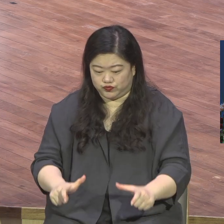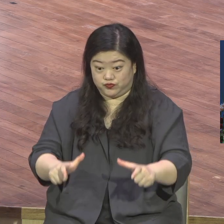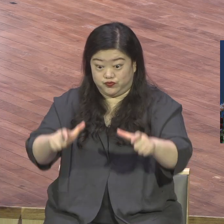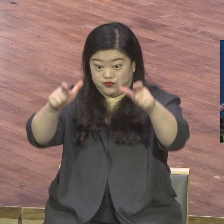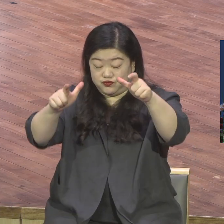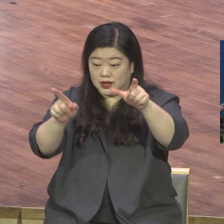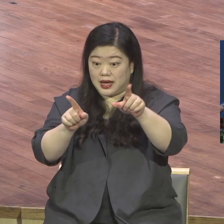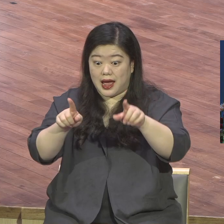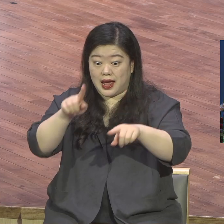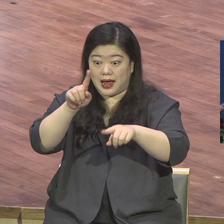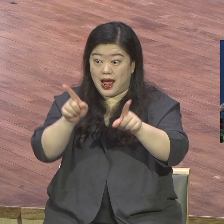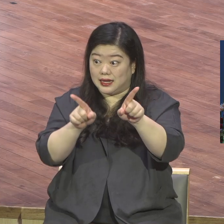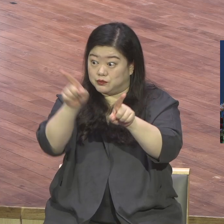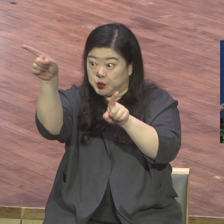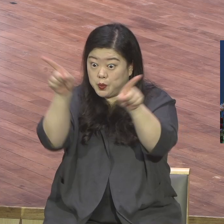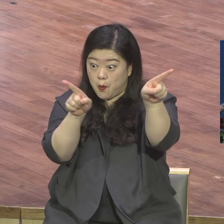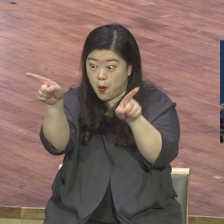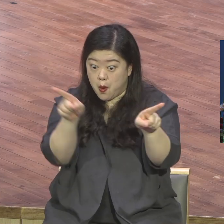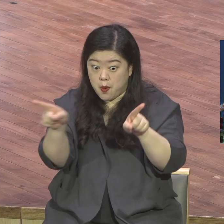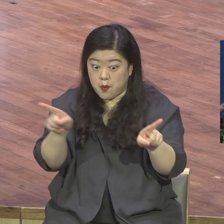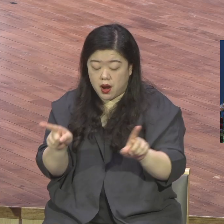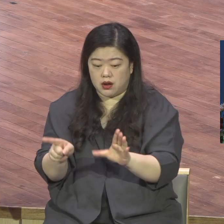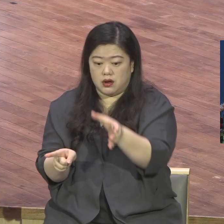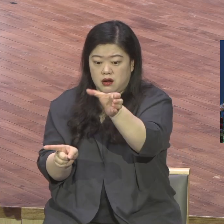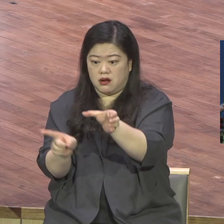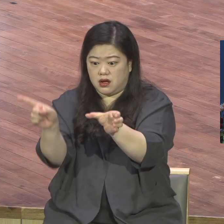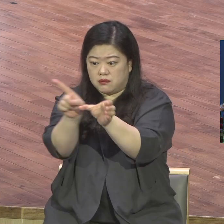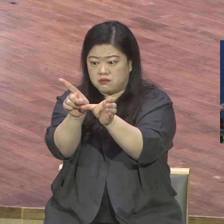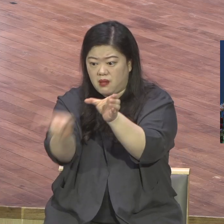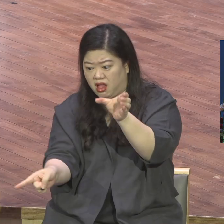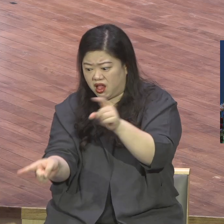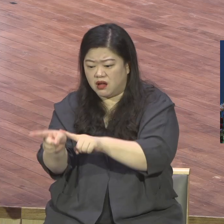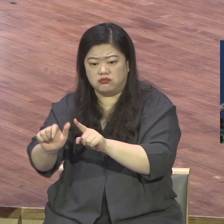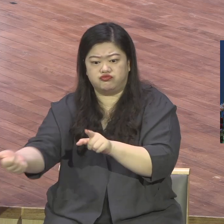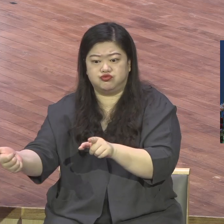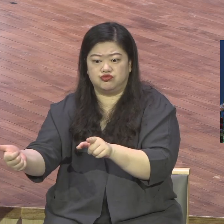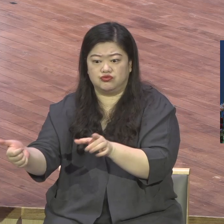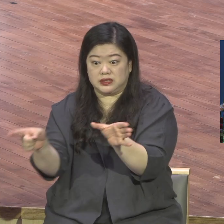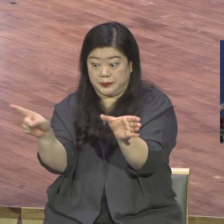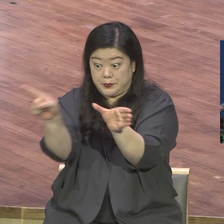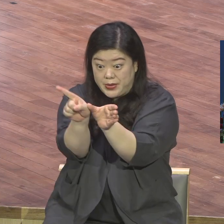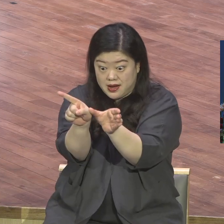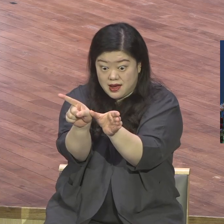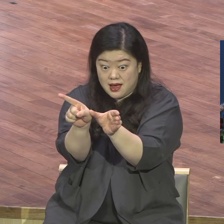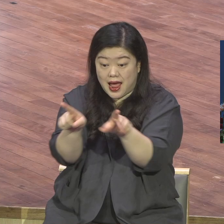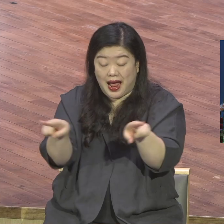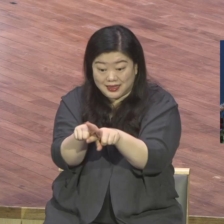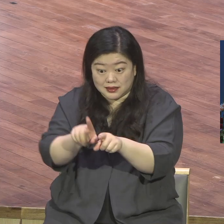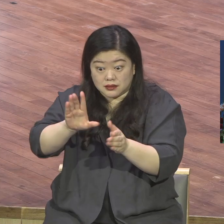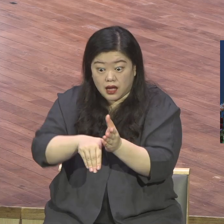실천 상황을 추가적으로 밝히고 있습니다. 그 핵심이 뭐냐?